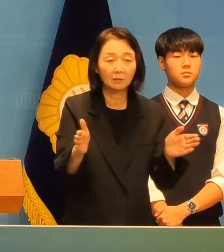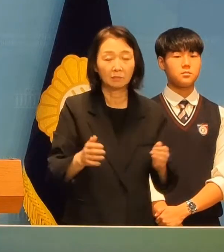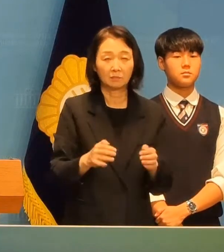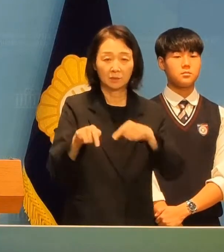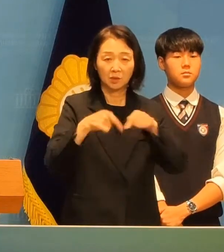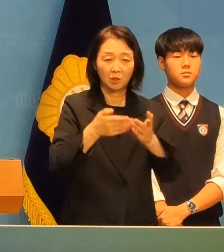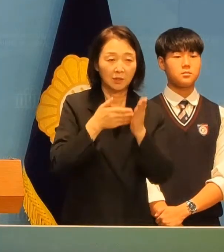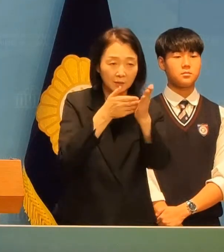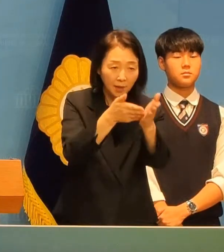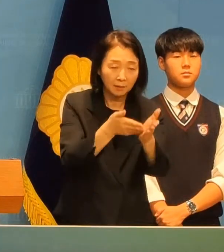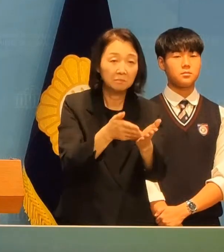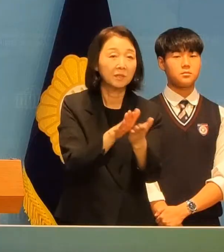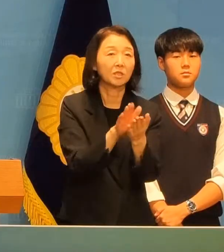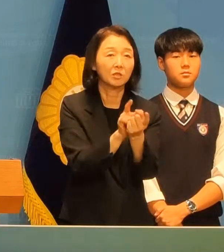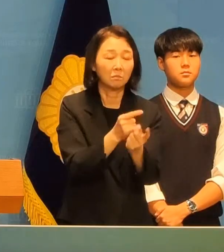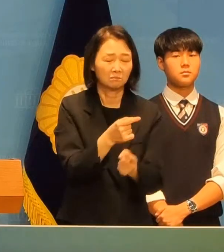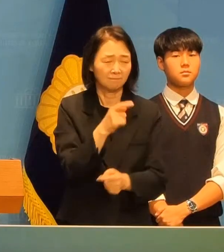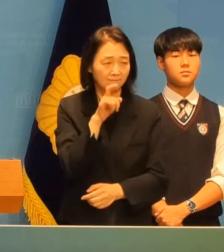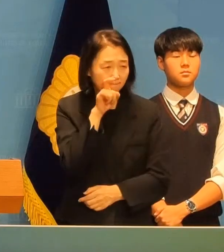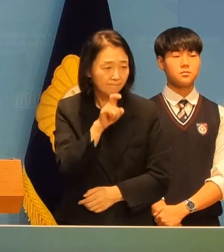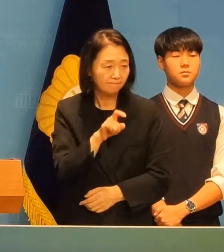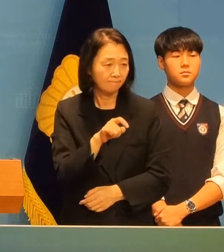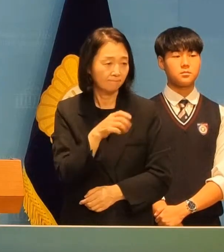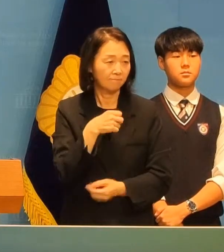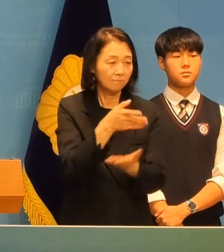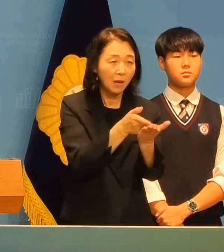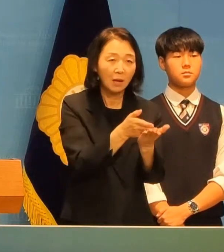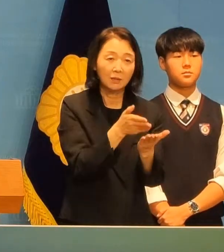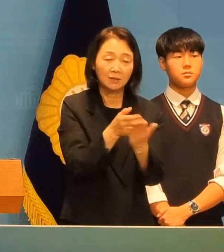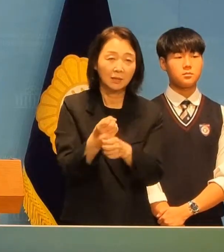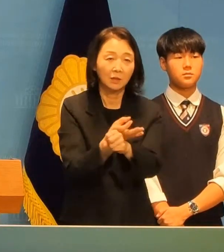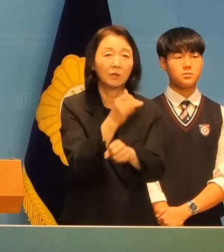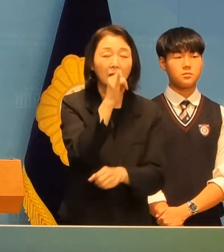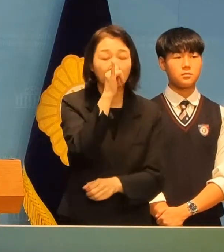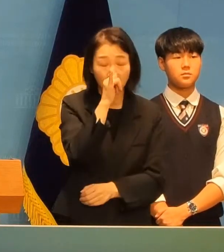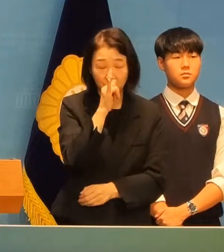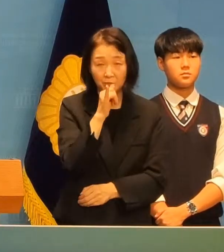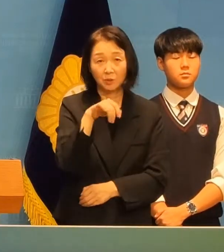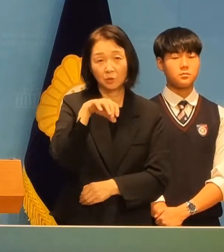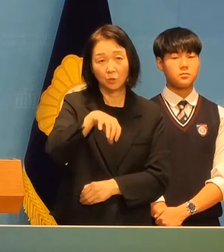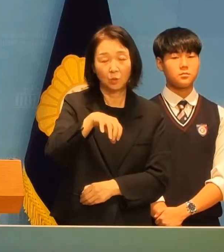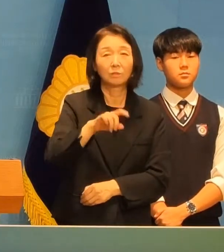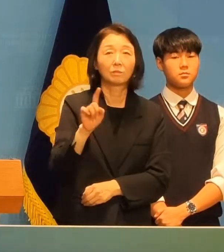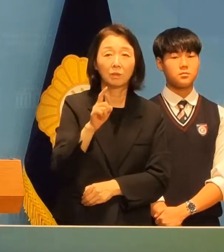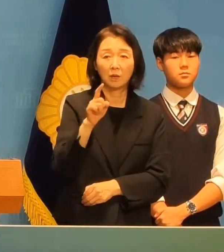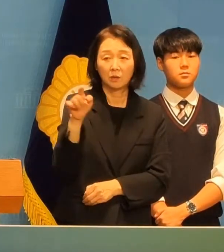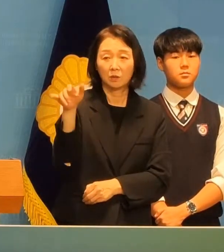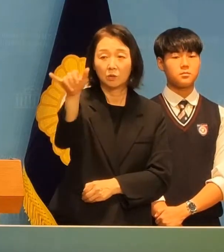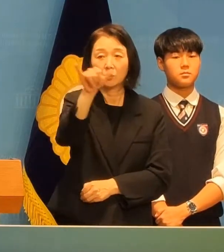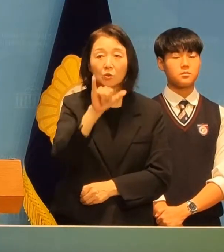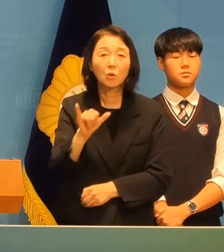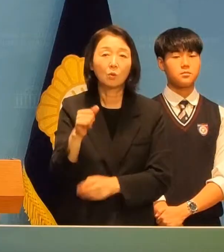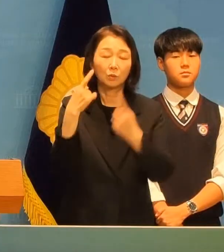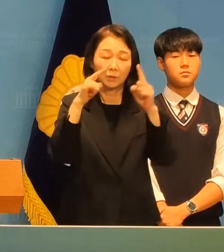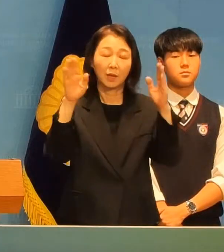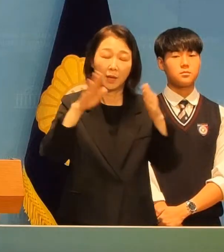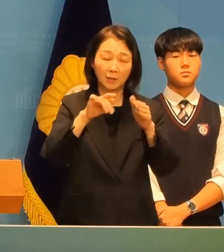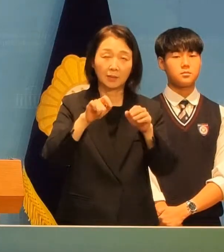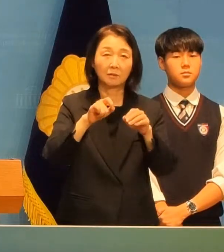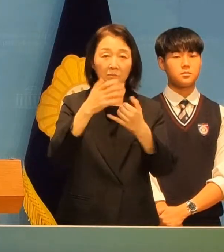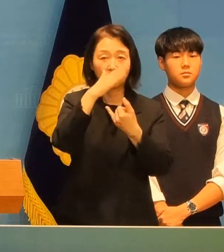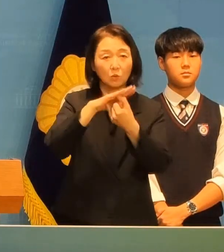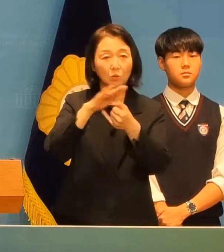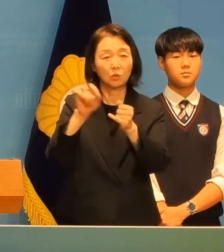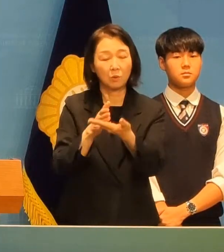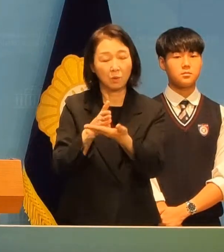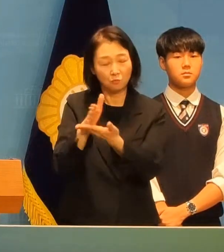정책을 제안하고 의문점을 제기하고 제안을 전달할 수 있는 플랫폼으로서 전국대학생위원회 청소년 특별분과가